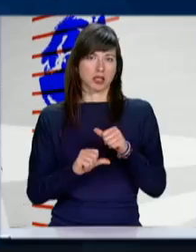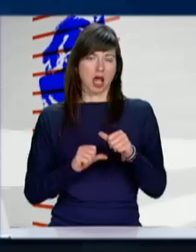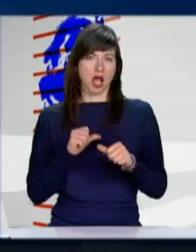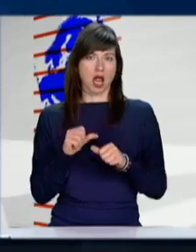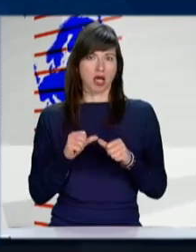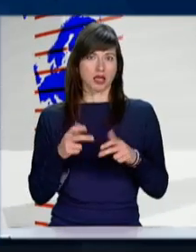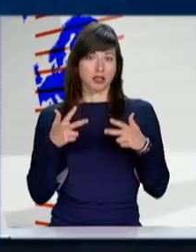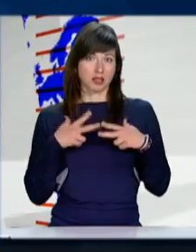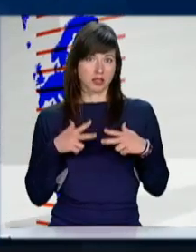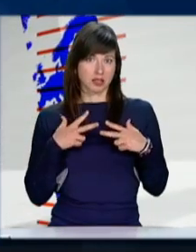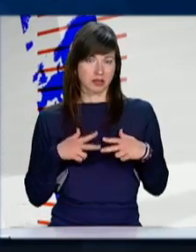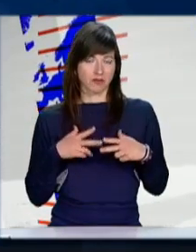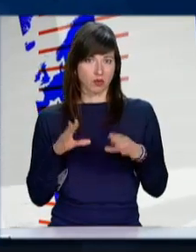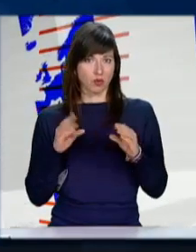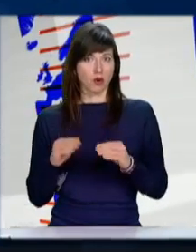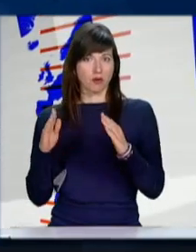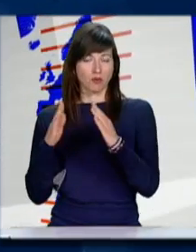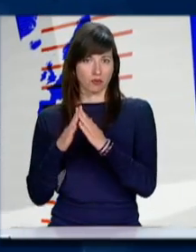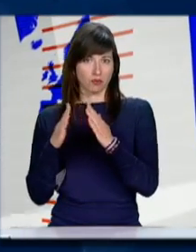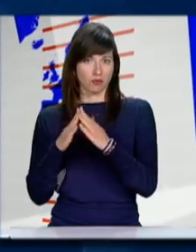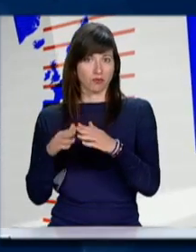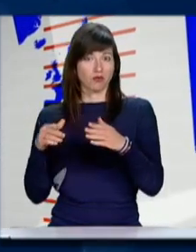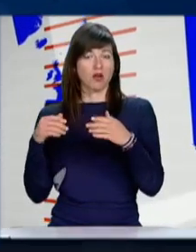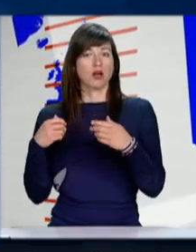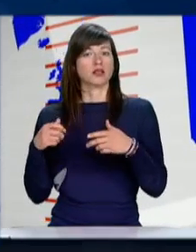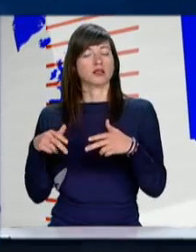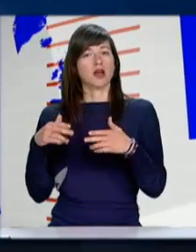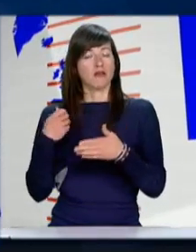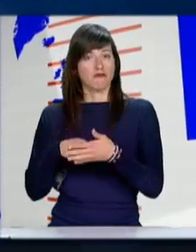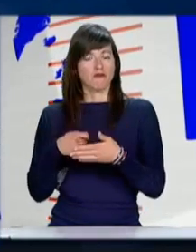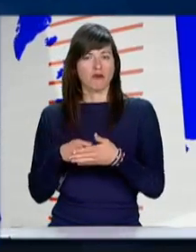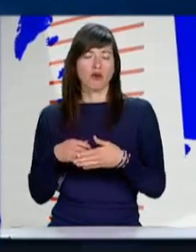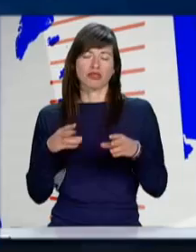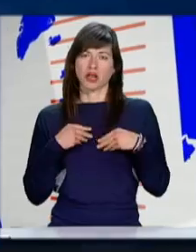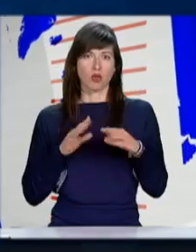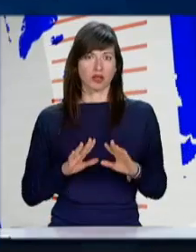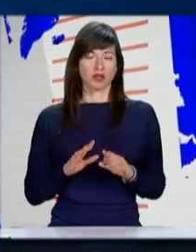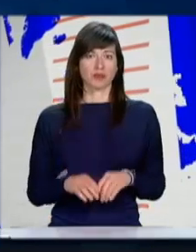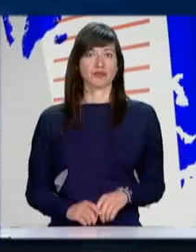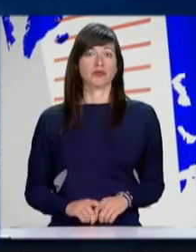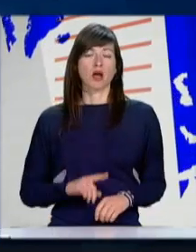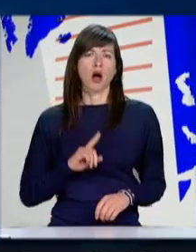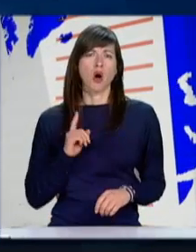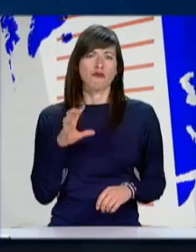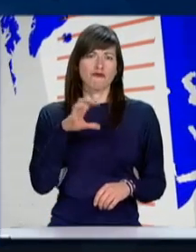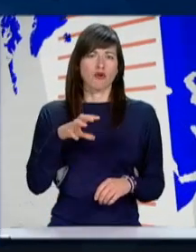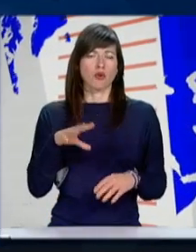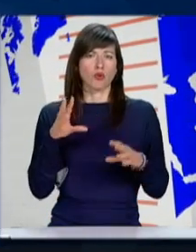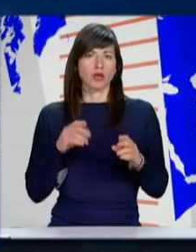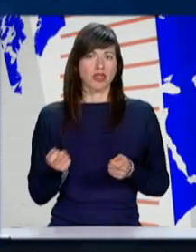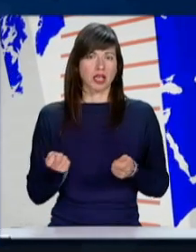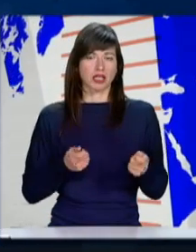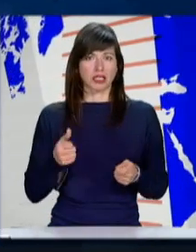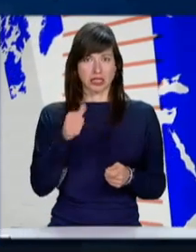σχεδίαζε η κυβέρνηση για φέτος το φόρο ακινήτων σε επιφυλακή βρίσκονται οι φορείς που εμπλέκονται με τη διαχείριση των νερών στην